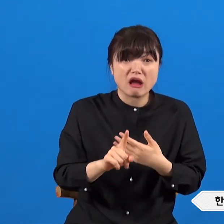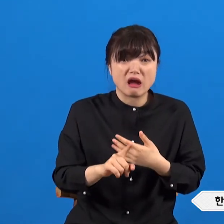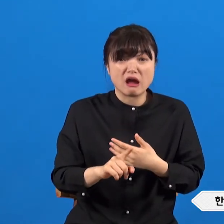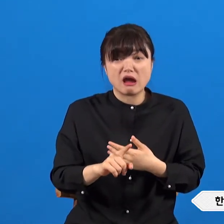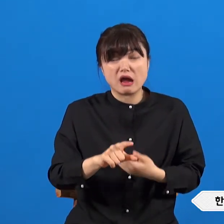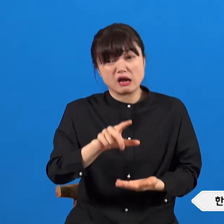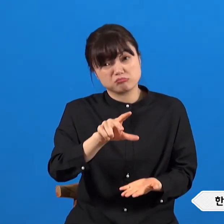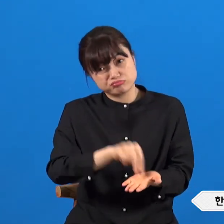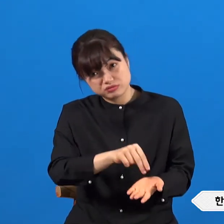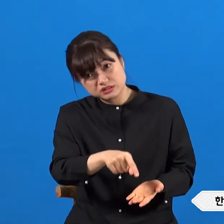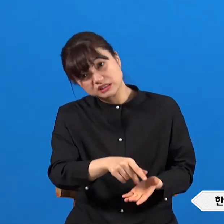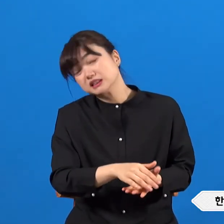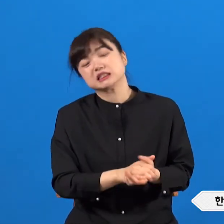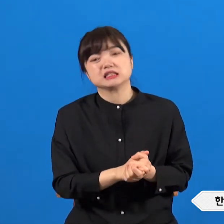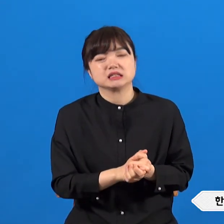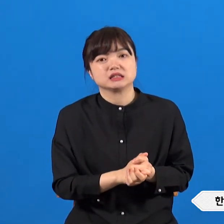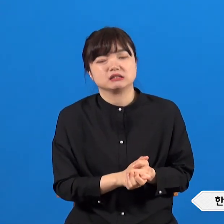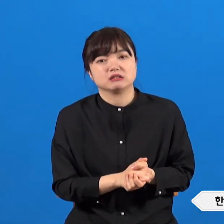배꼽이 더 큰 거 아닙니까?